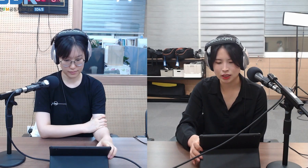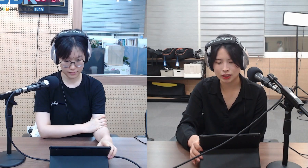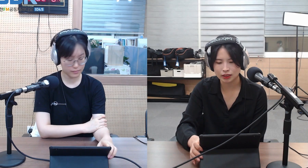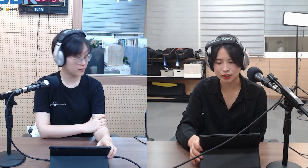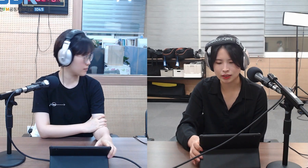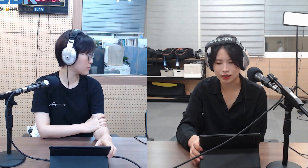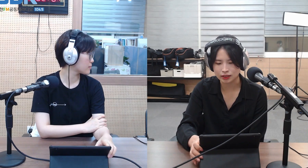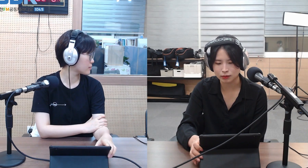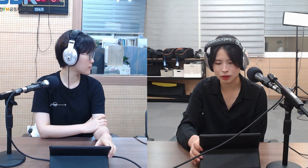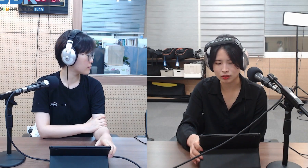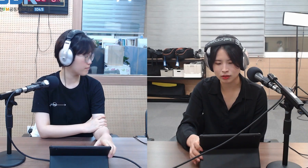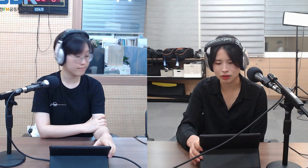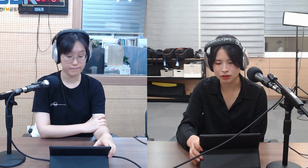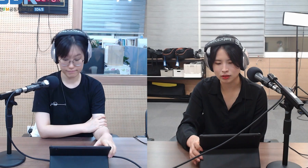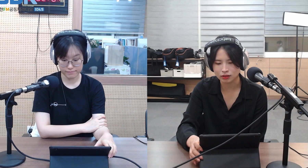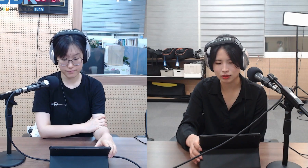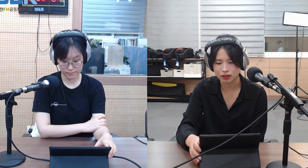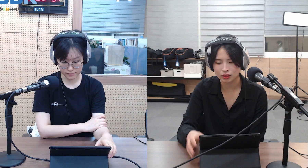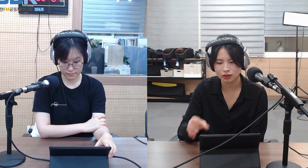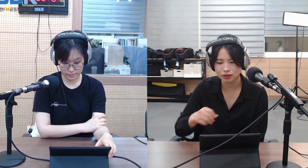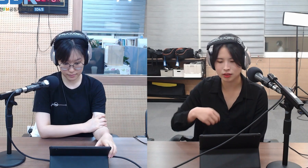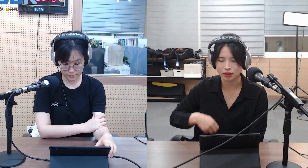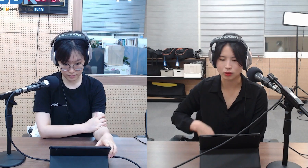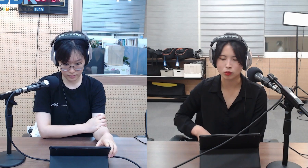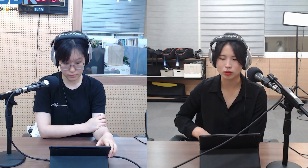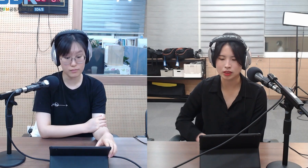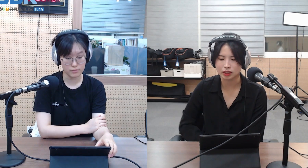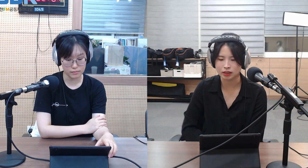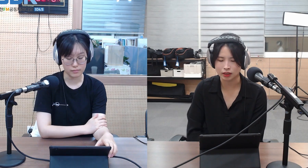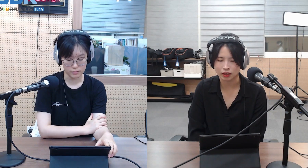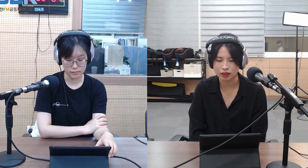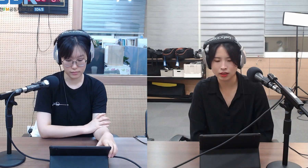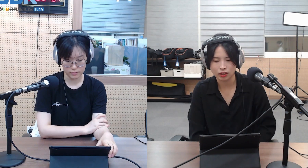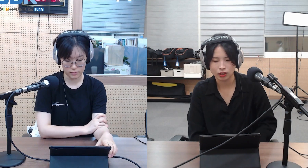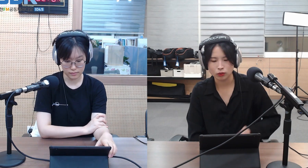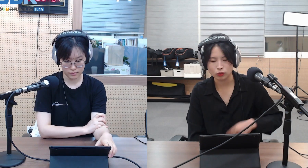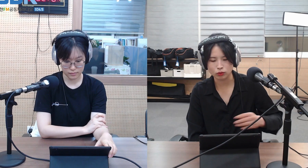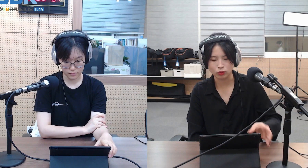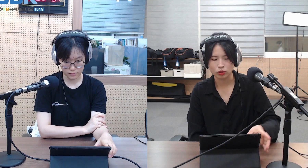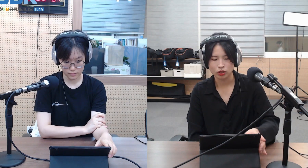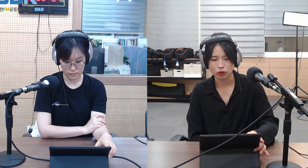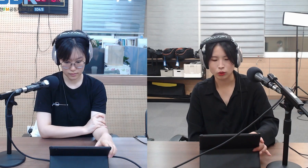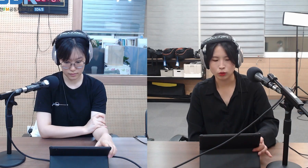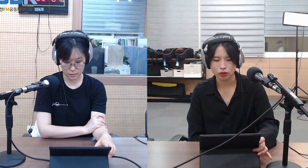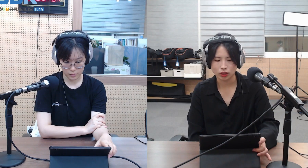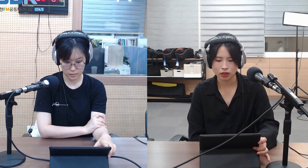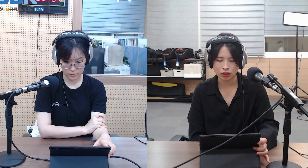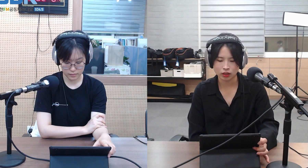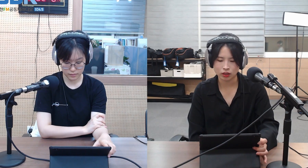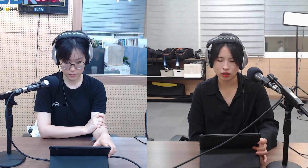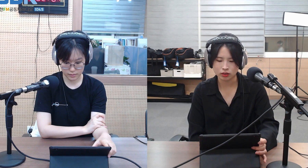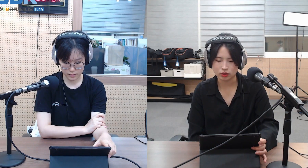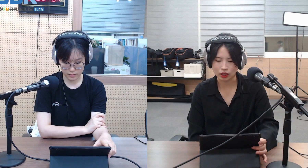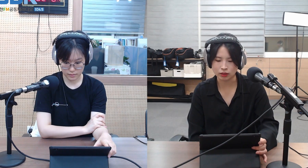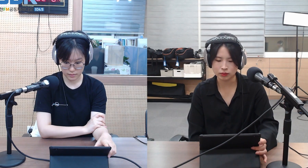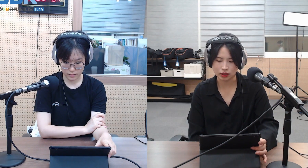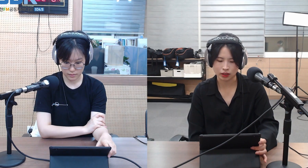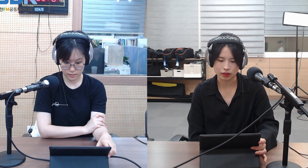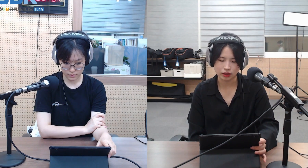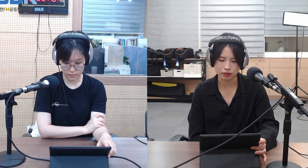자랑이 아닐까 싶네요. 이 인형극당 옥장가 또 올해 다음